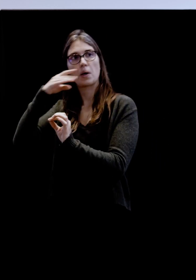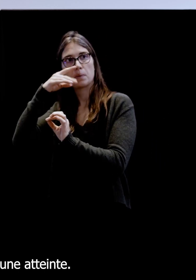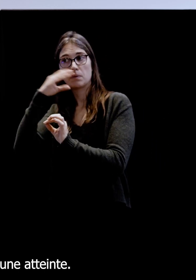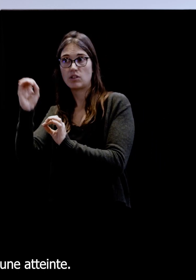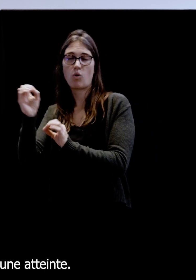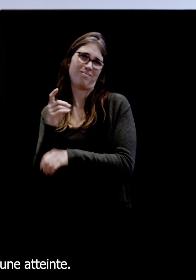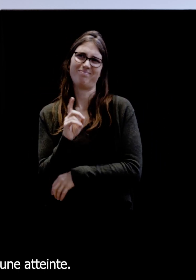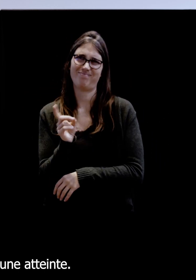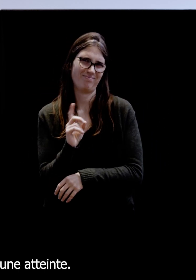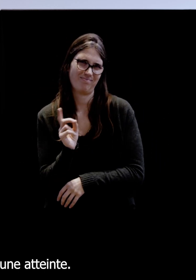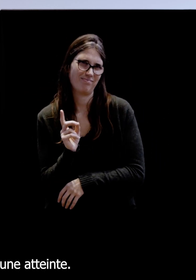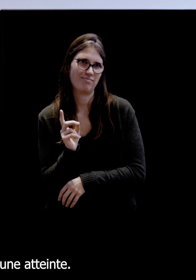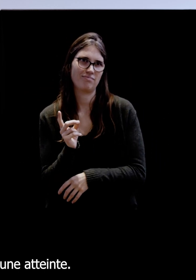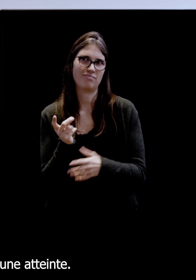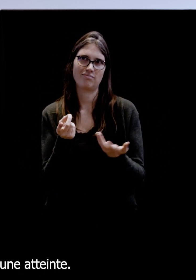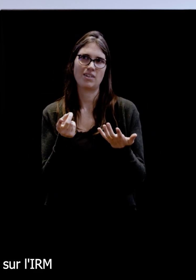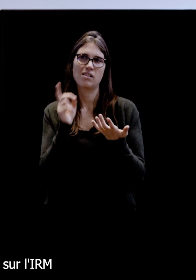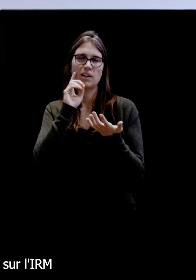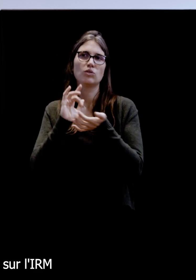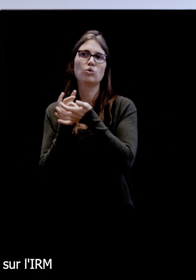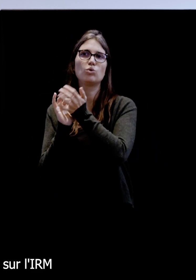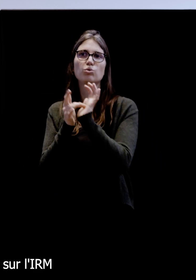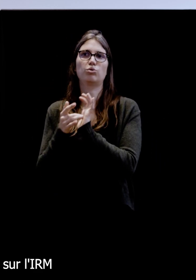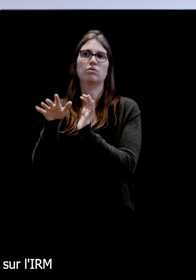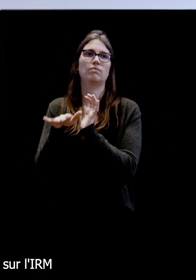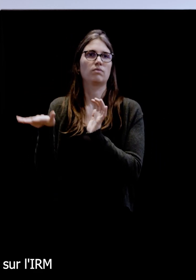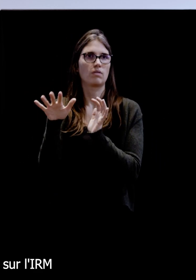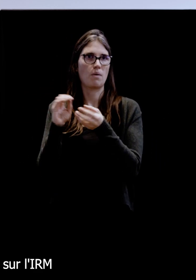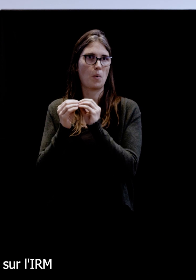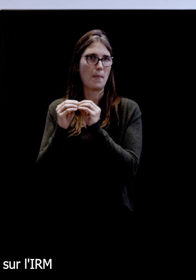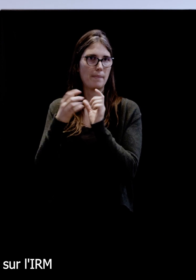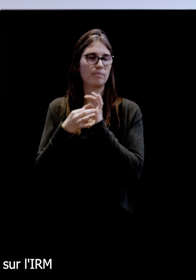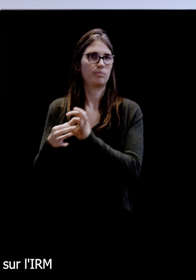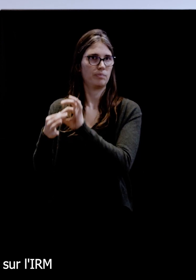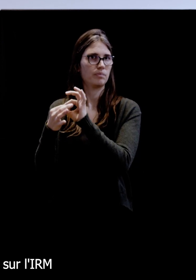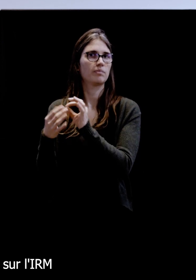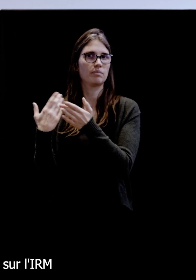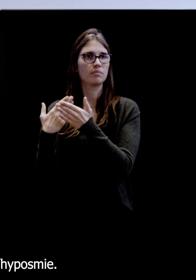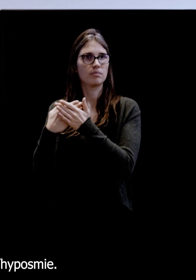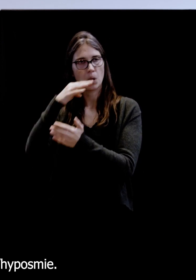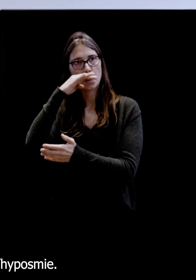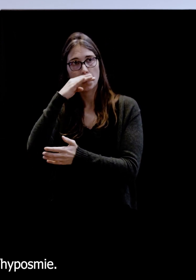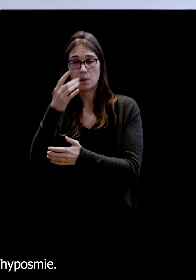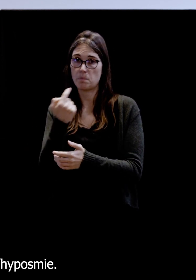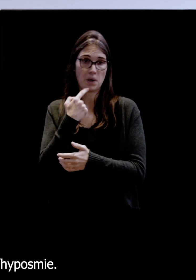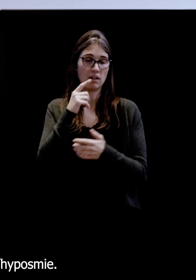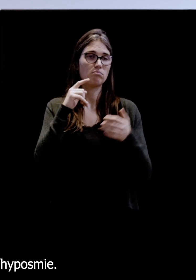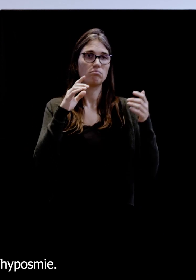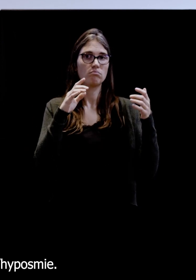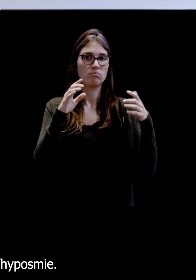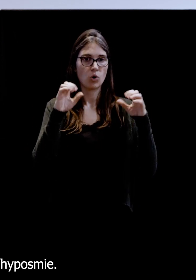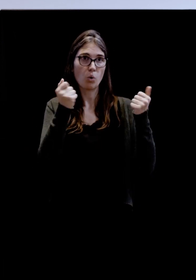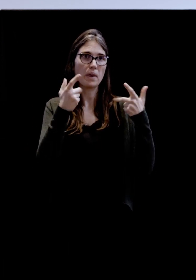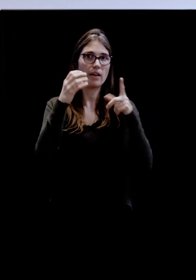atteinte, mais ils ont quasiment tous une atteinte. Donc ça. Mais on ne peut pas dire sur l'IRM à combien est